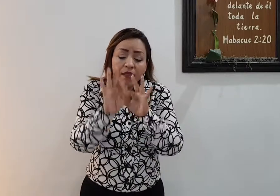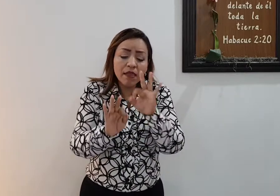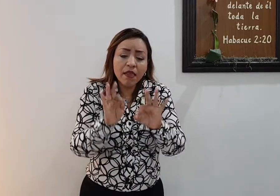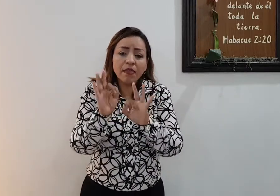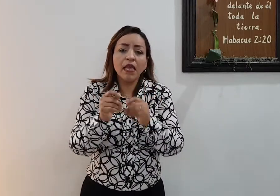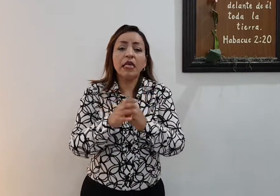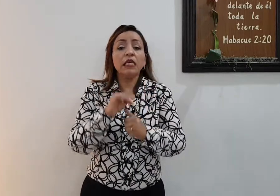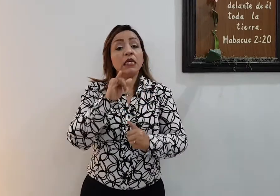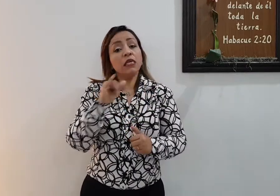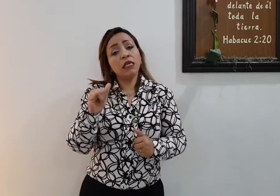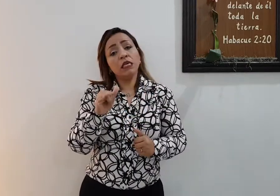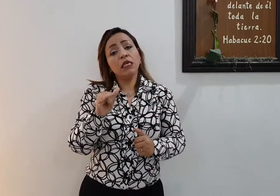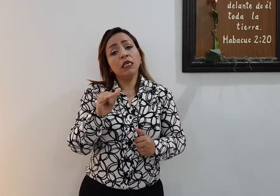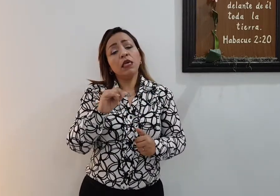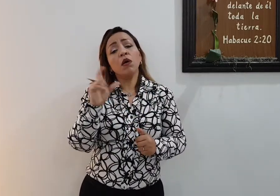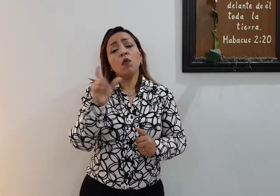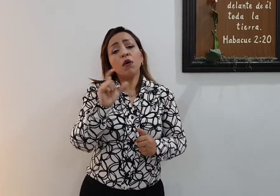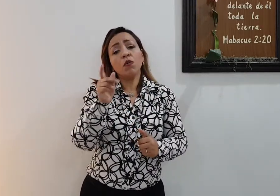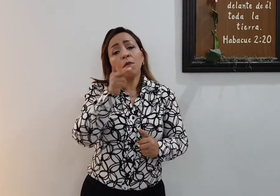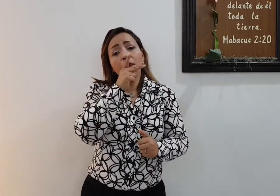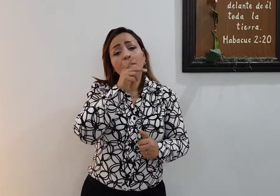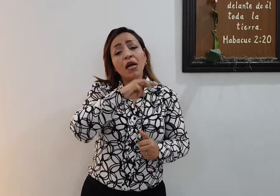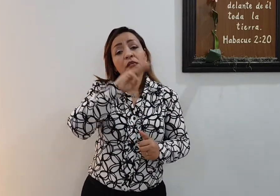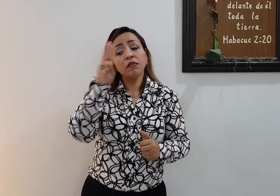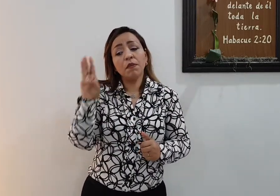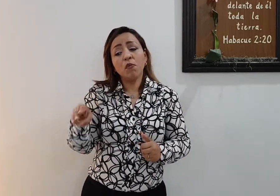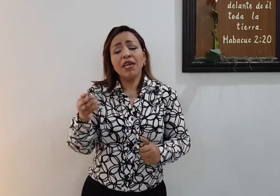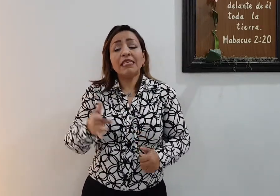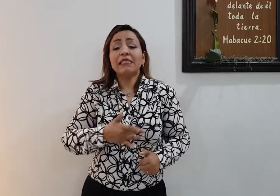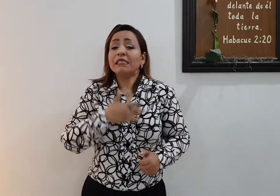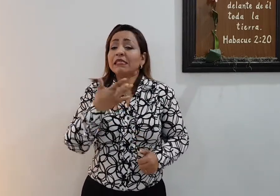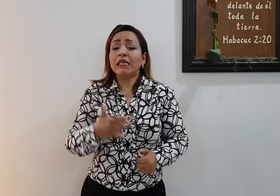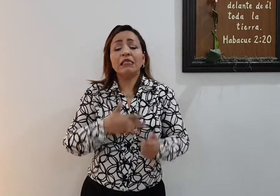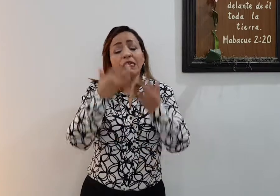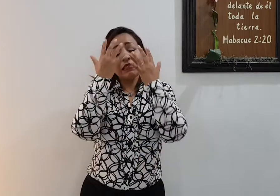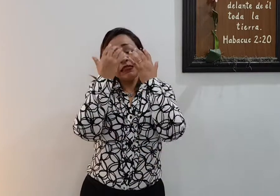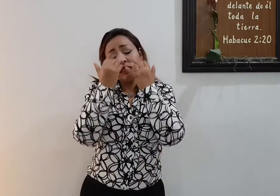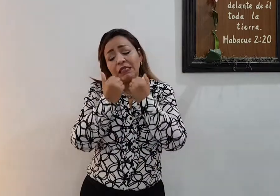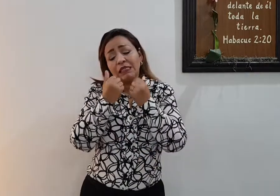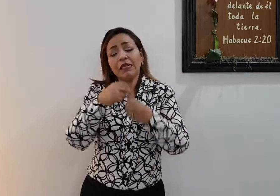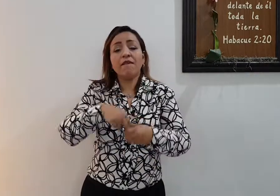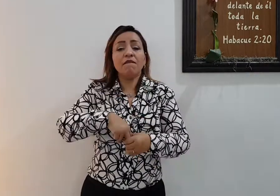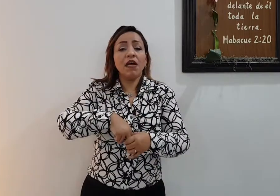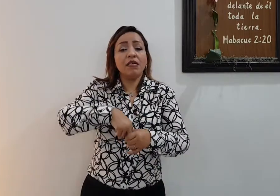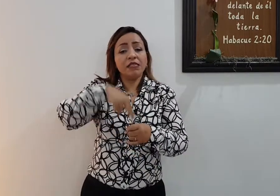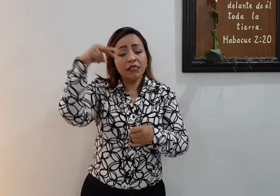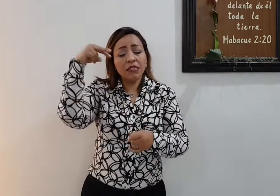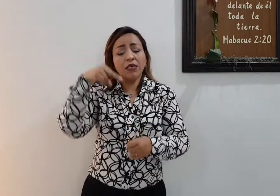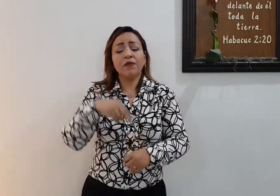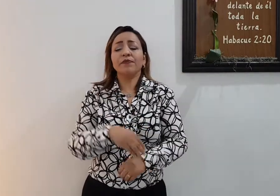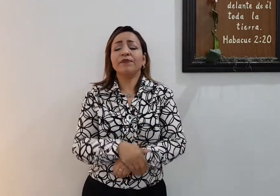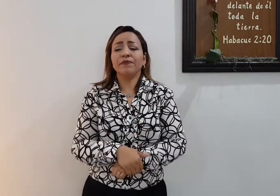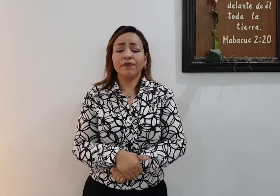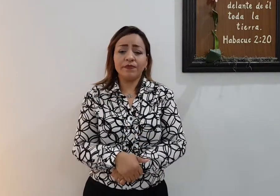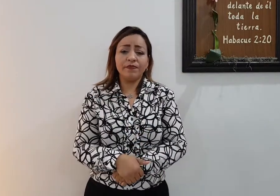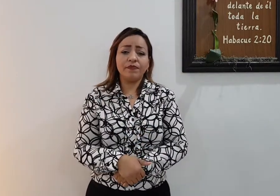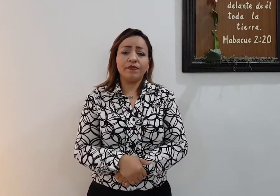se siente este vacío, ¿verdad? Seguramente. Y eso era lo que estaba viviendo esta persona, y hablé algunas cosas al respecto.